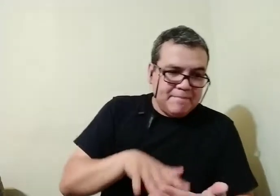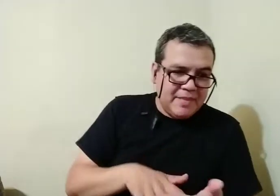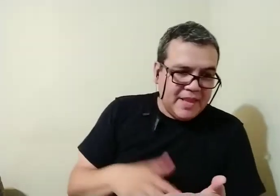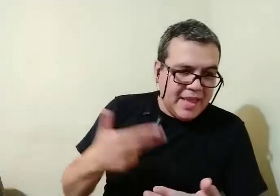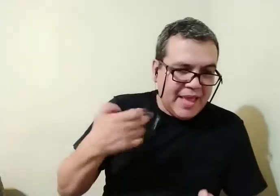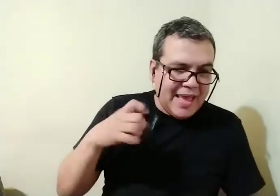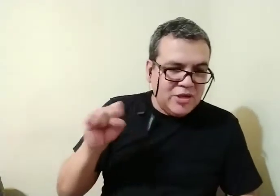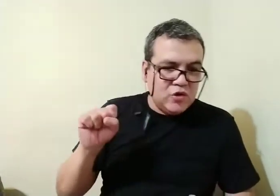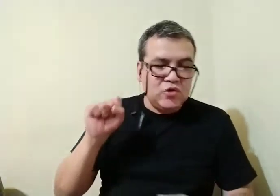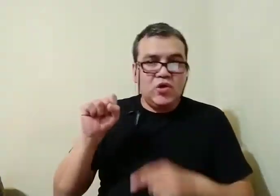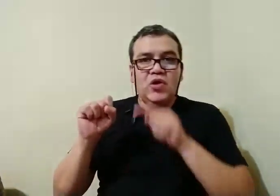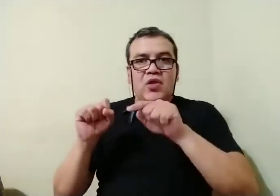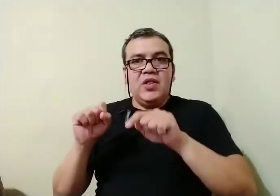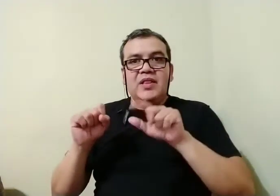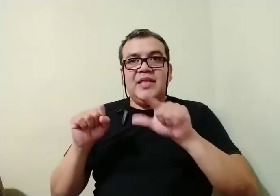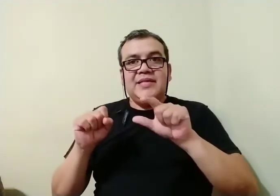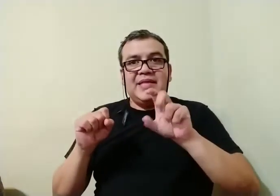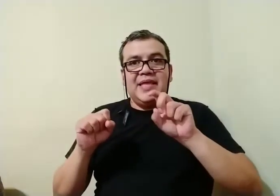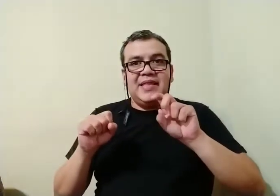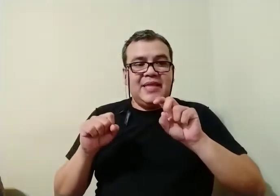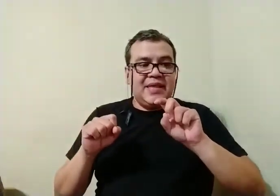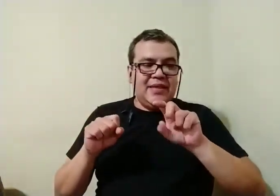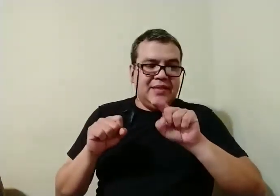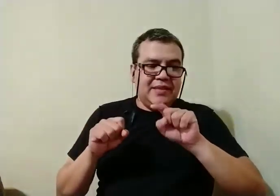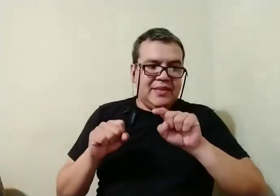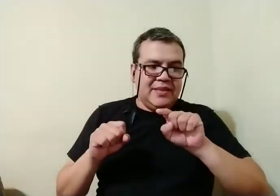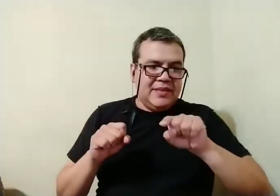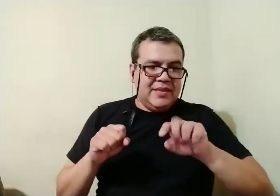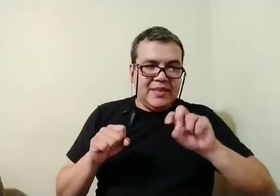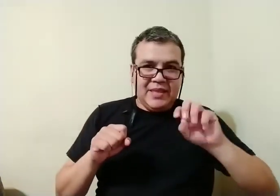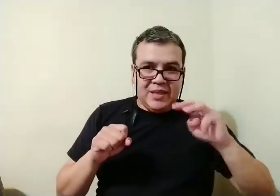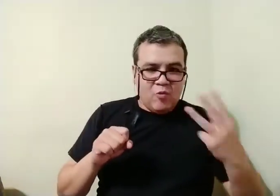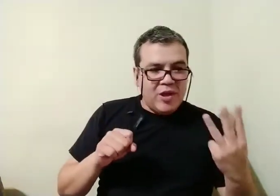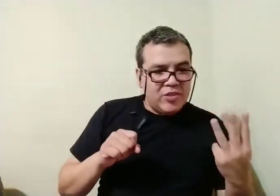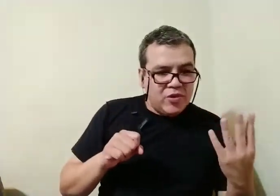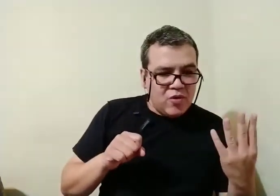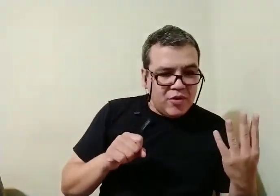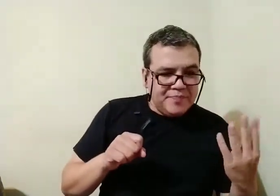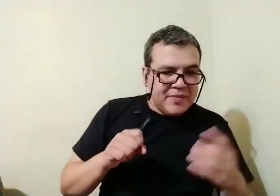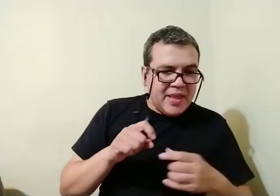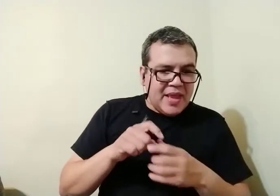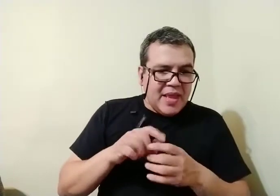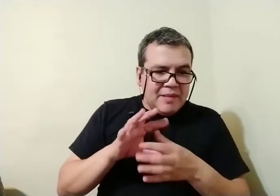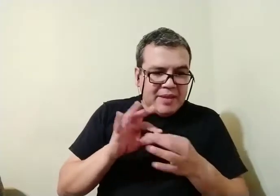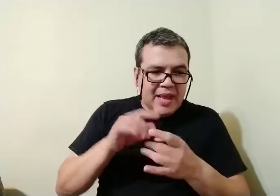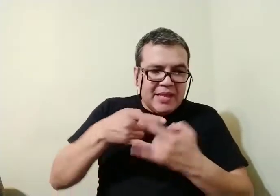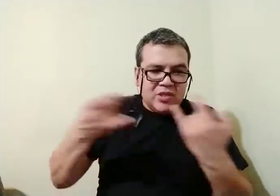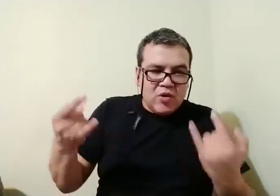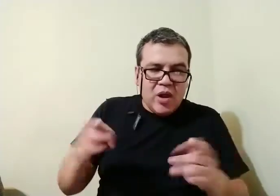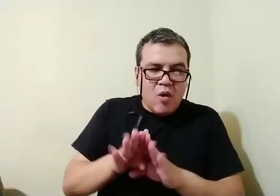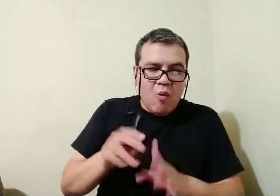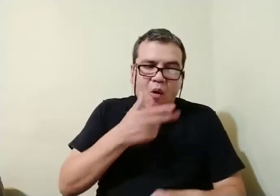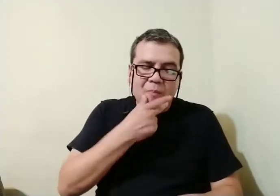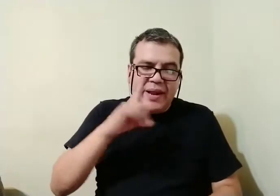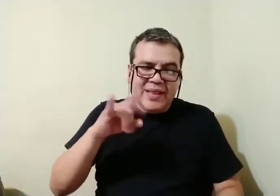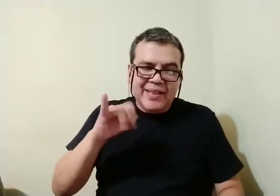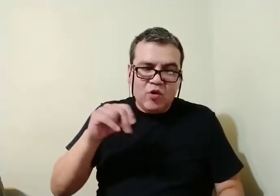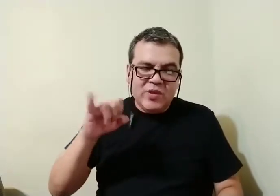Areópagita. Los areópagitas atenienses eran parte del tribunal